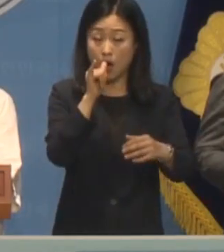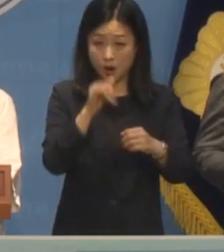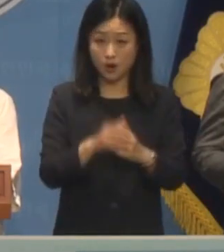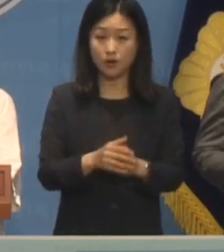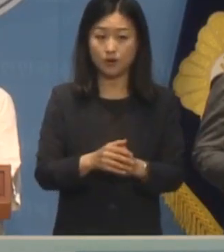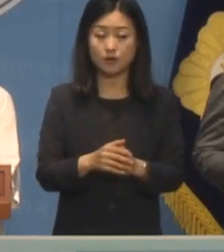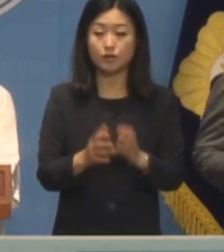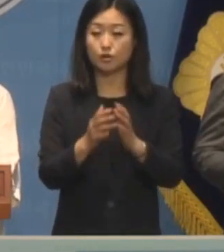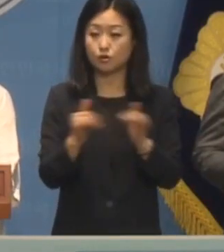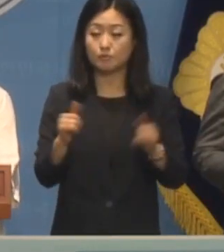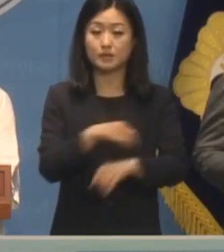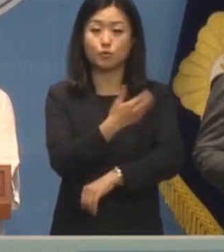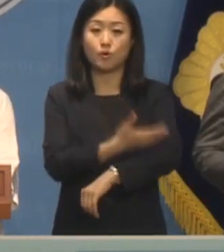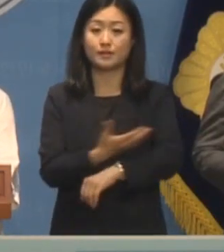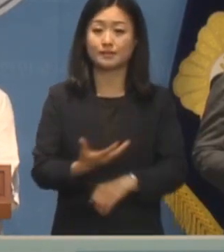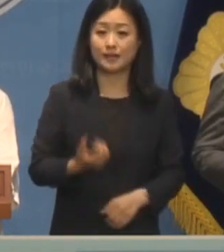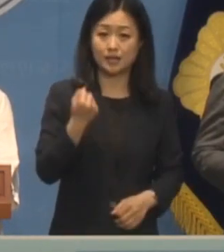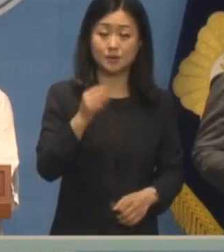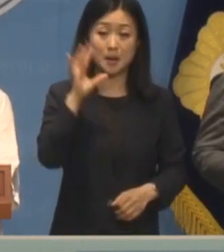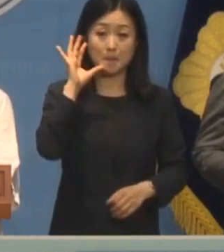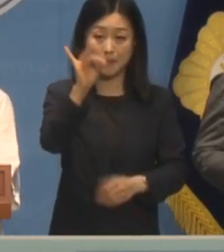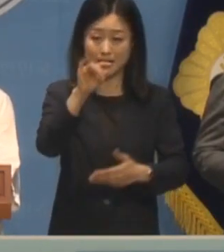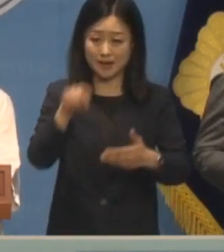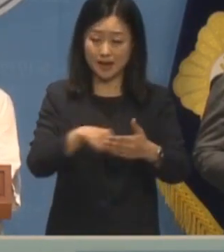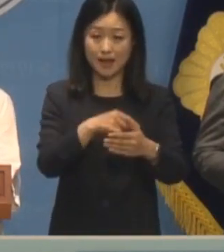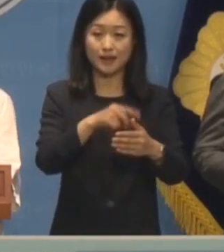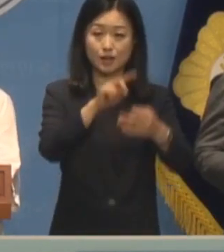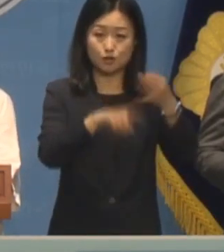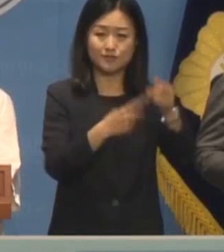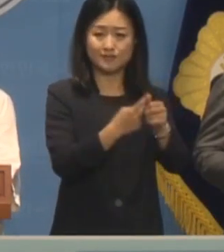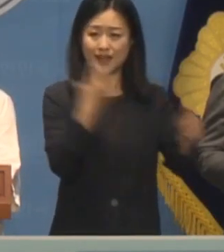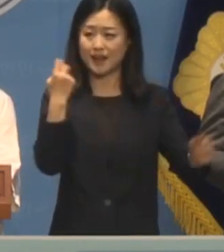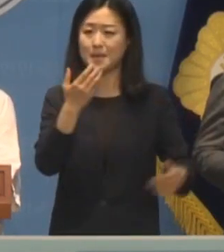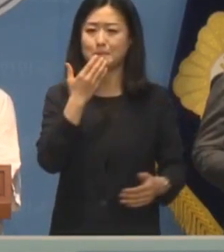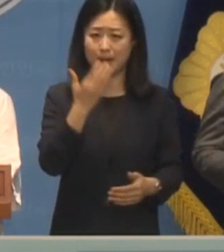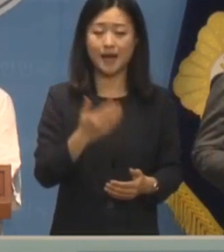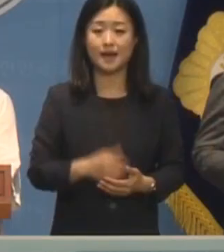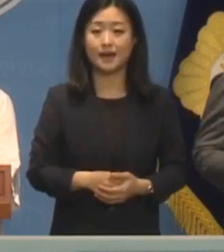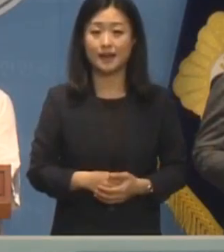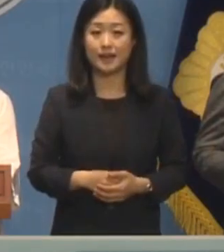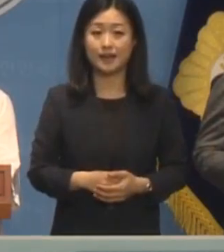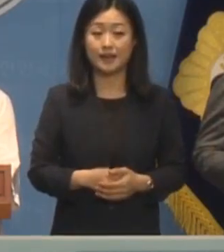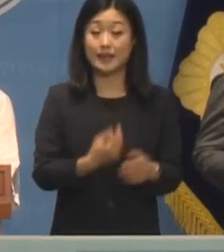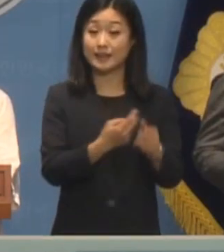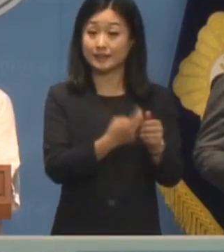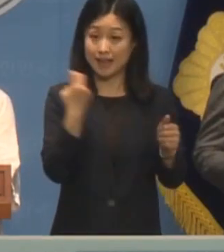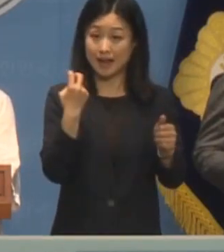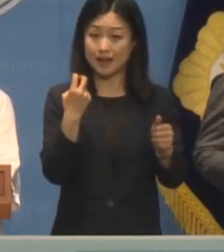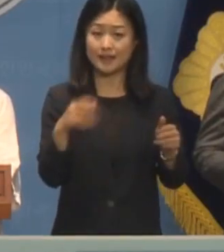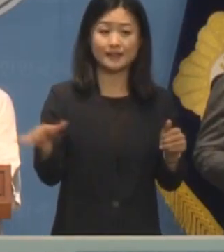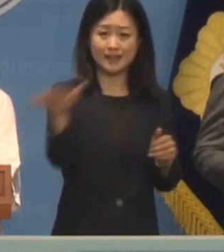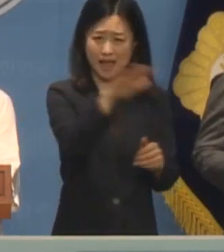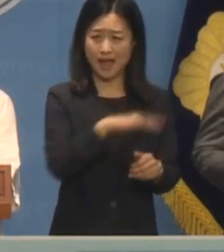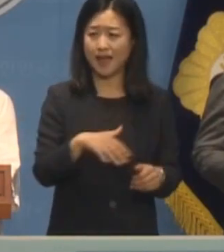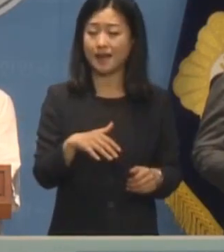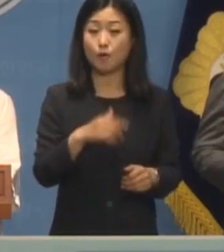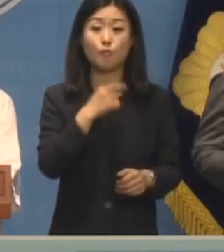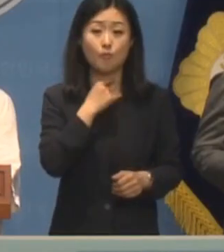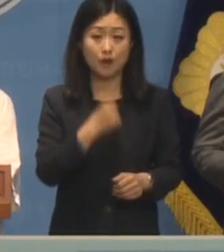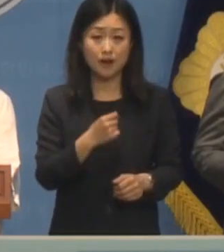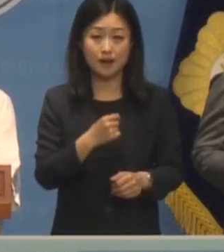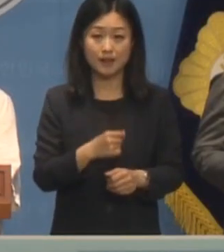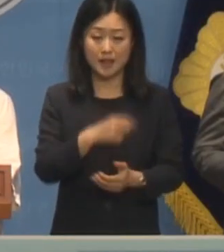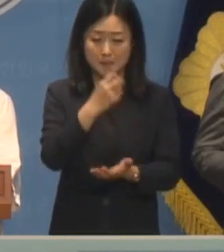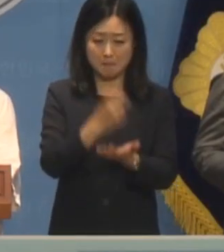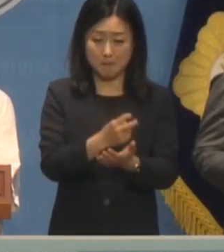주권자의 힘으로 100일 안에 윤석열을 반드시 탄핵합시다. 탄핵은 대세이며 제도적